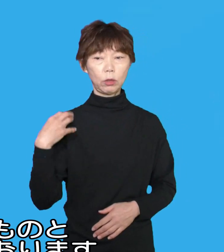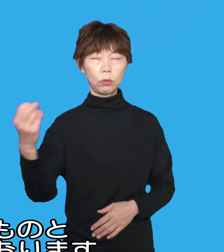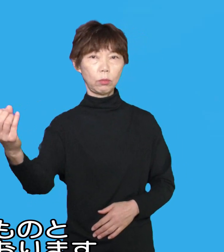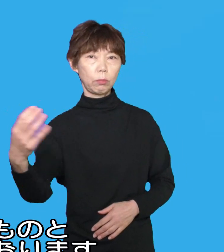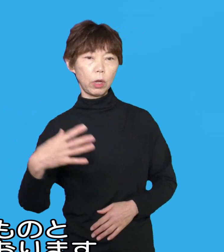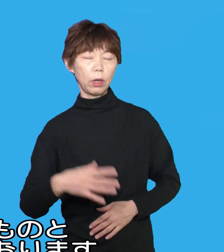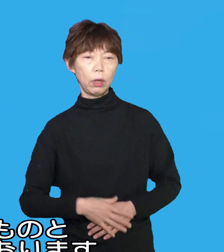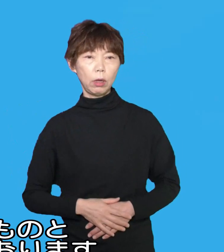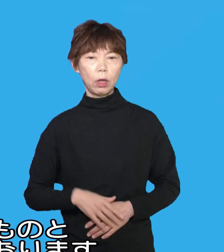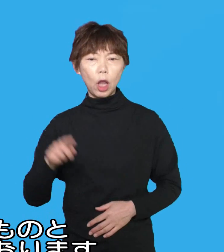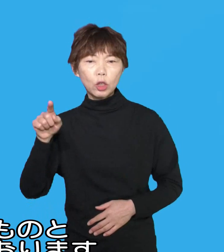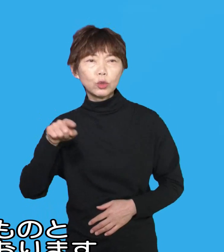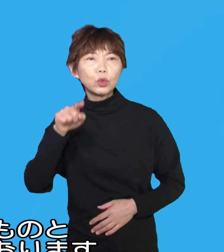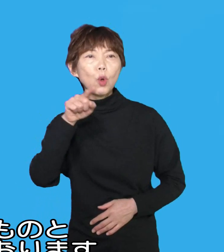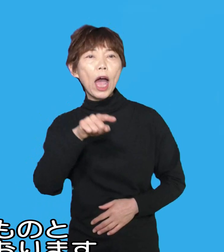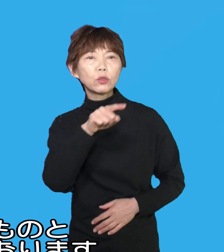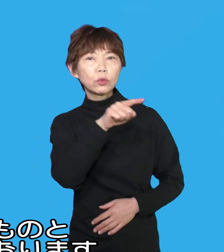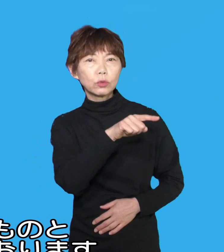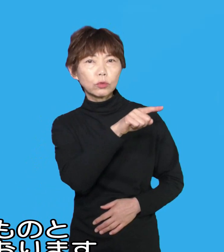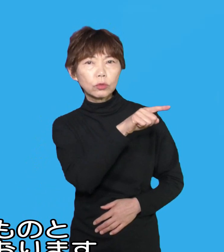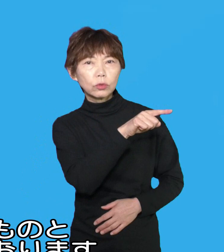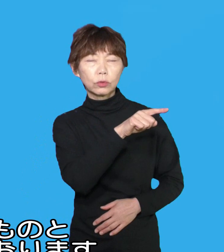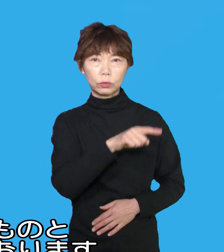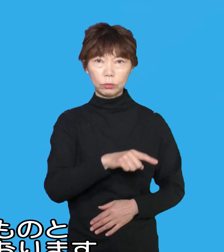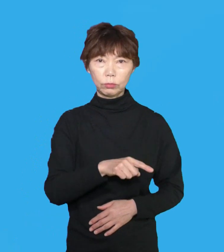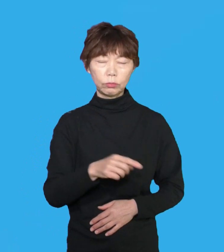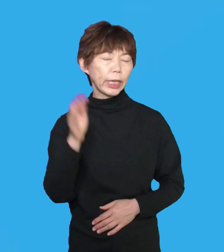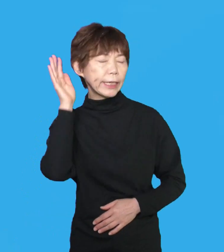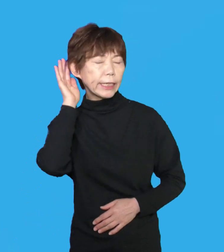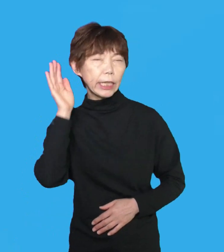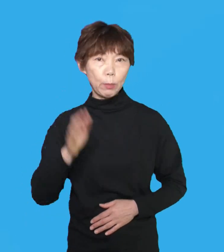数 とそういったものというふうに聞いております。